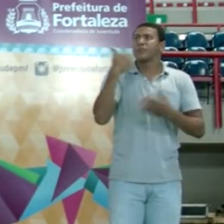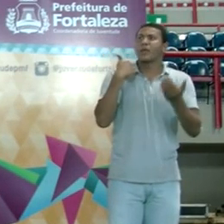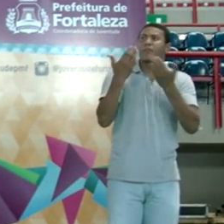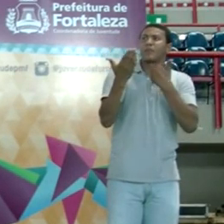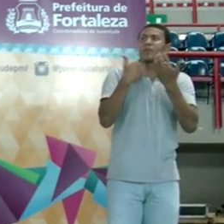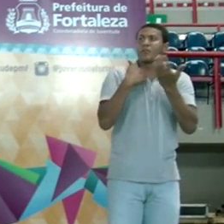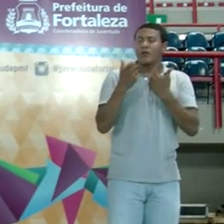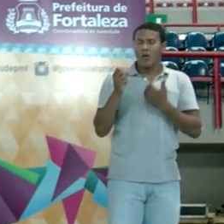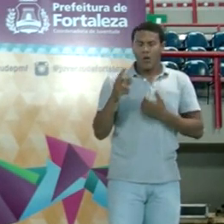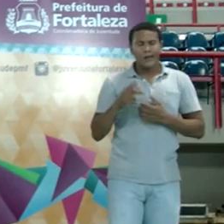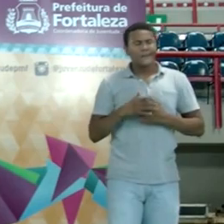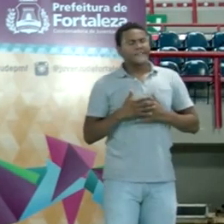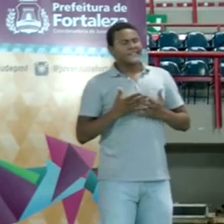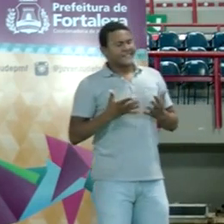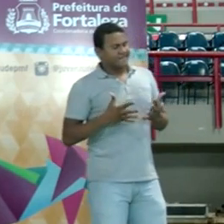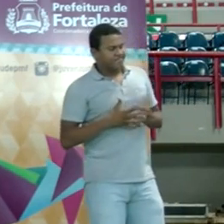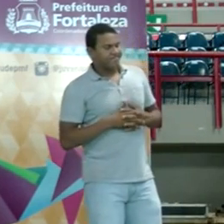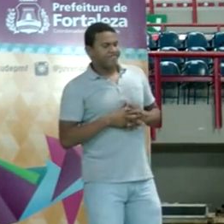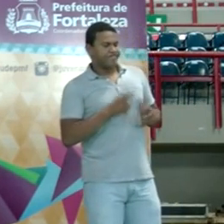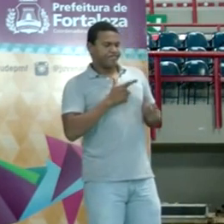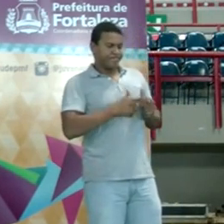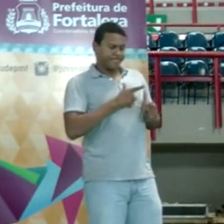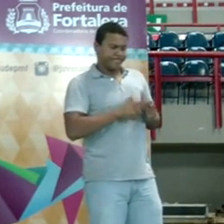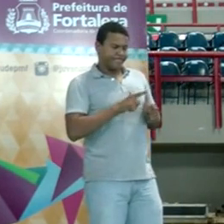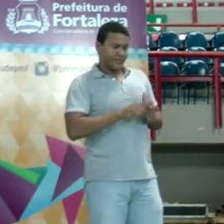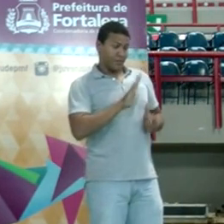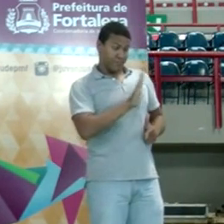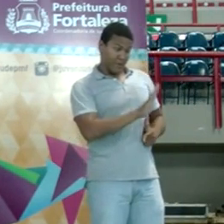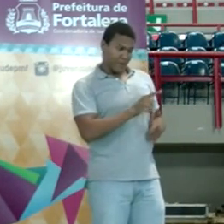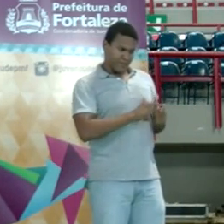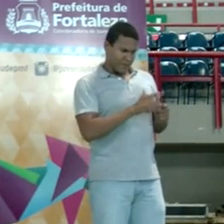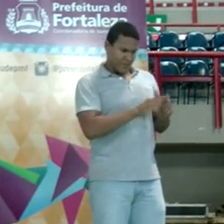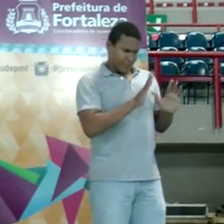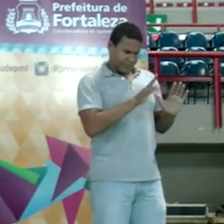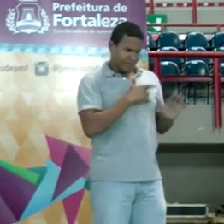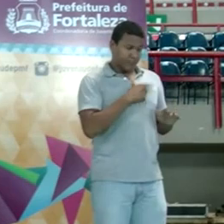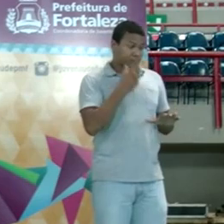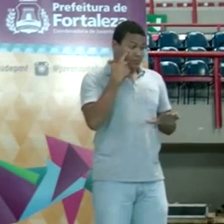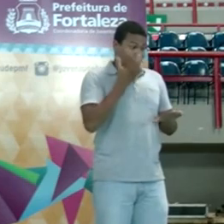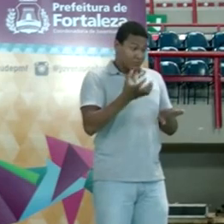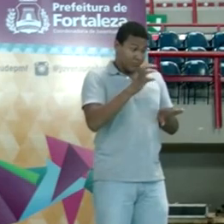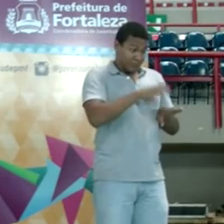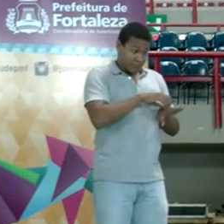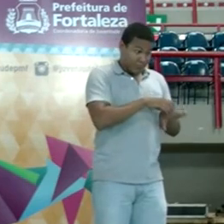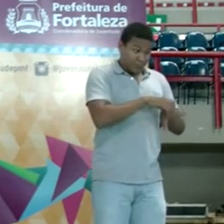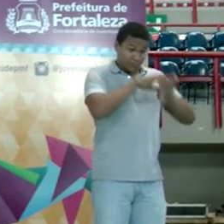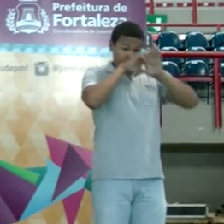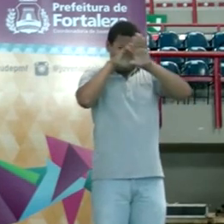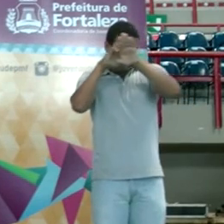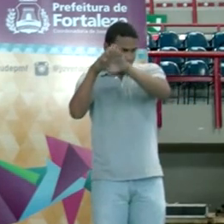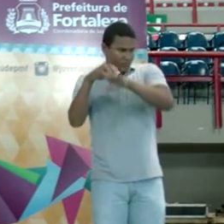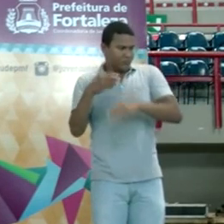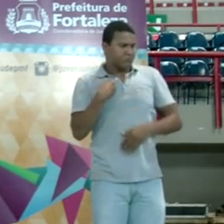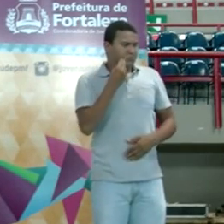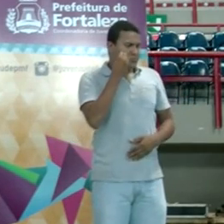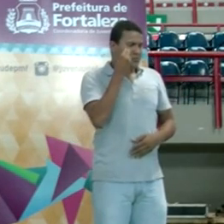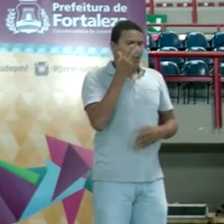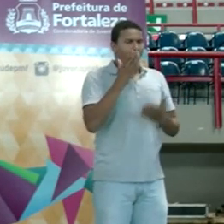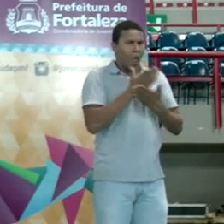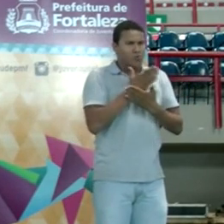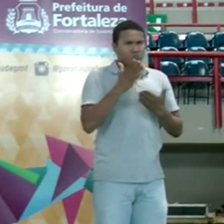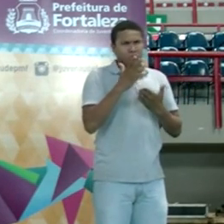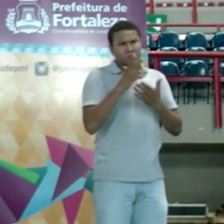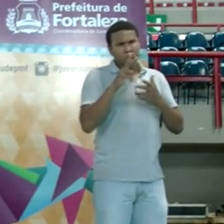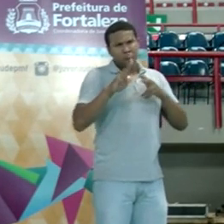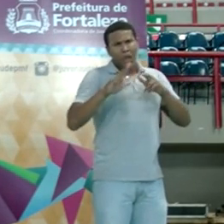Acnur diz, não tem problema. Nós vamos te preparar o transporte. Muitas vezes eles dão até alguns mantimentos